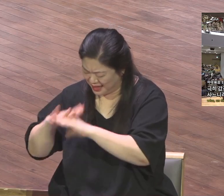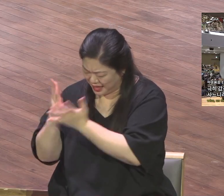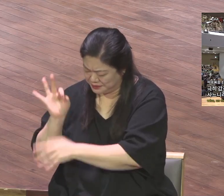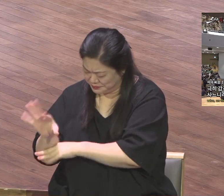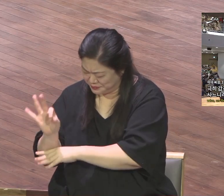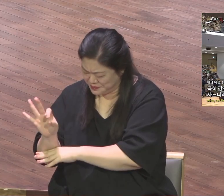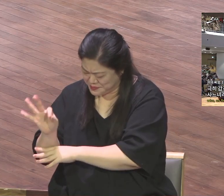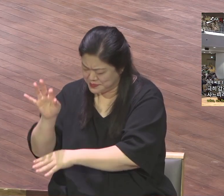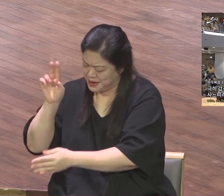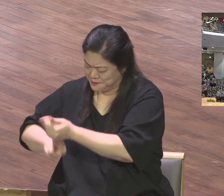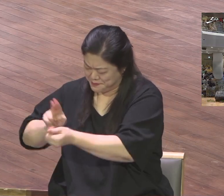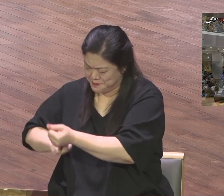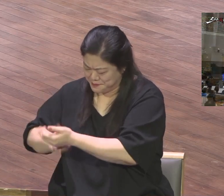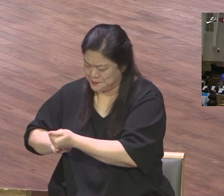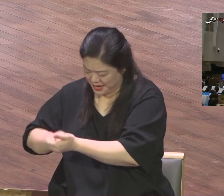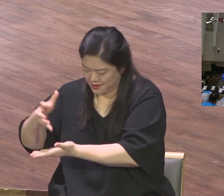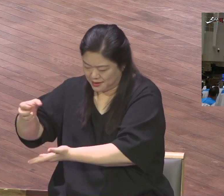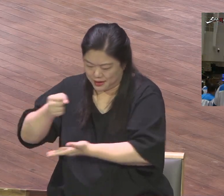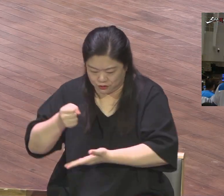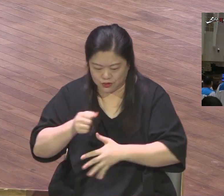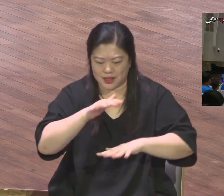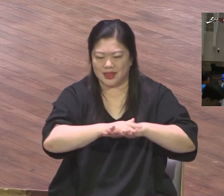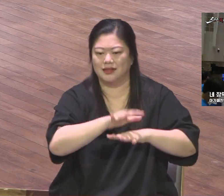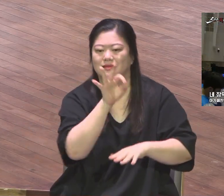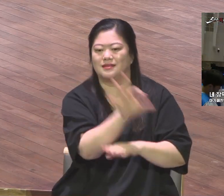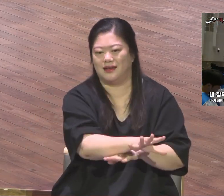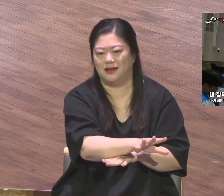사느니라. 아멘.